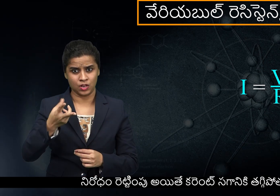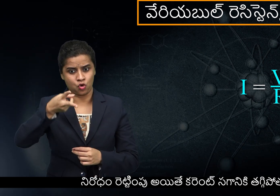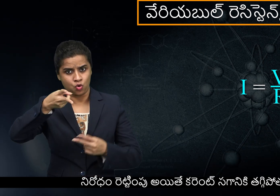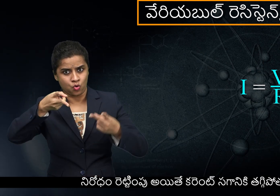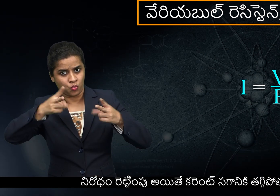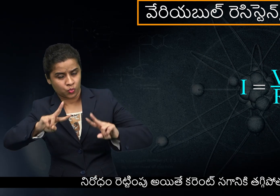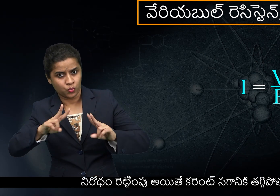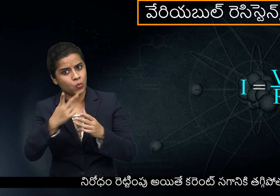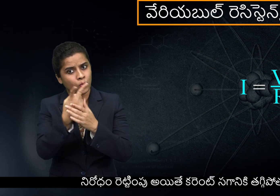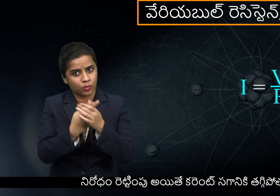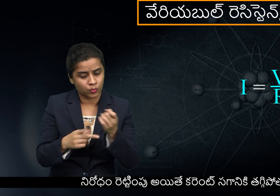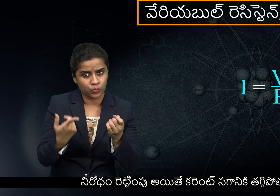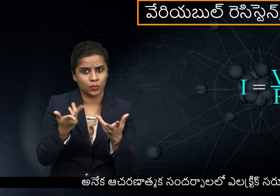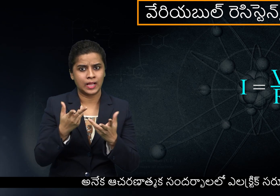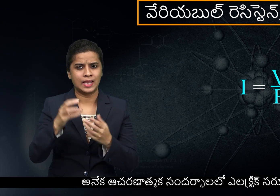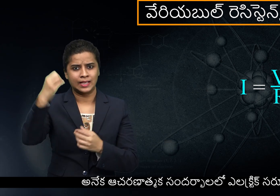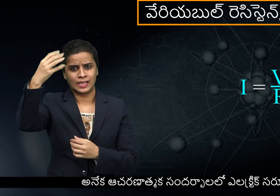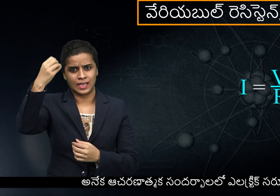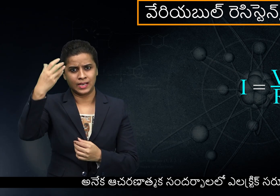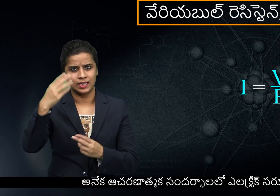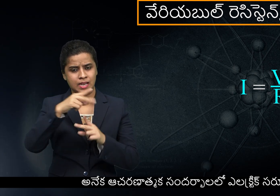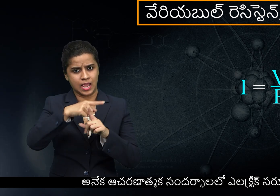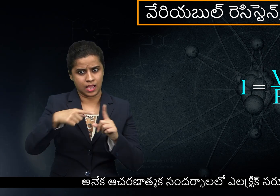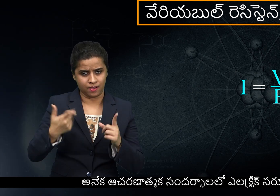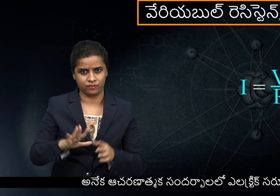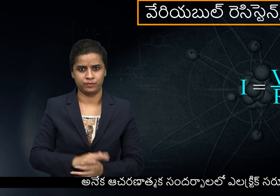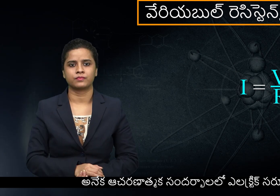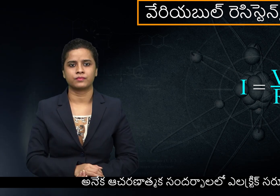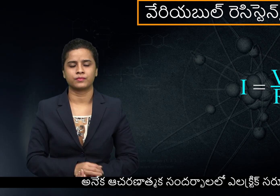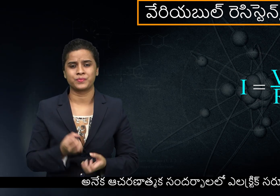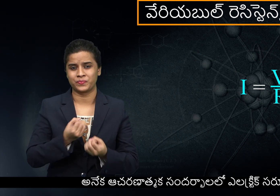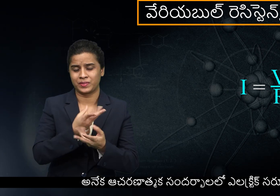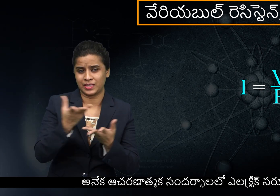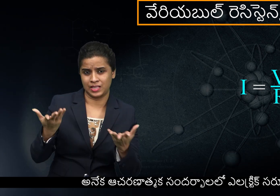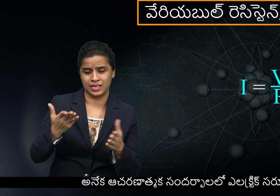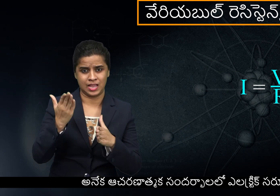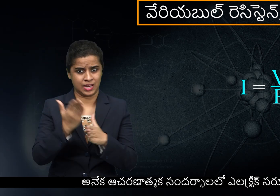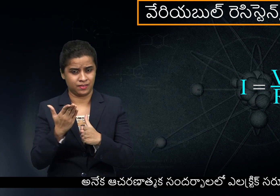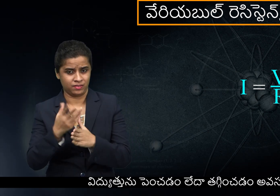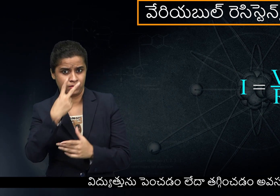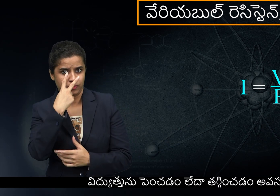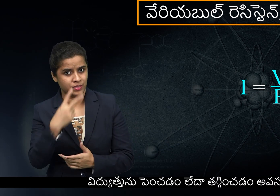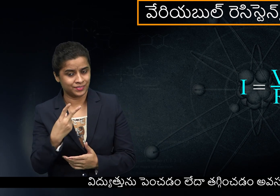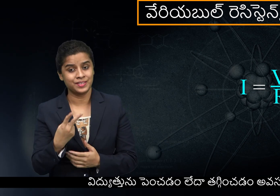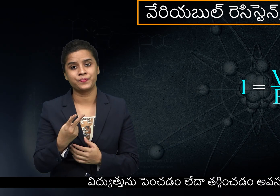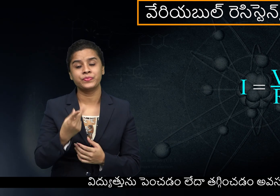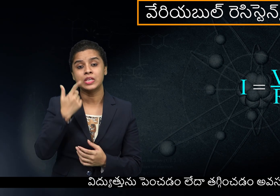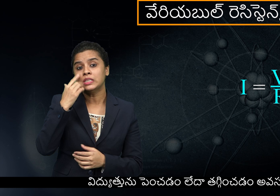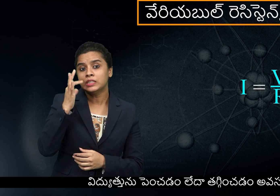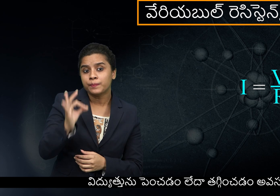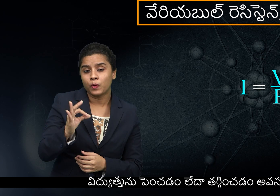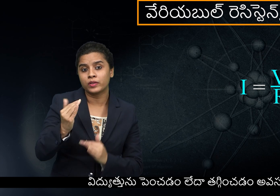కరెంటు సగానికి తగ్గిపోతుంది. అనేక ఆచరణాత్మక సందర్భాలలో ఎలక్ట్రిక్ సర్క్యూట్లలో విద్యుత్ను పెంచడం